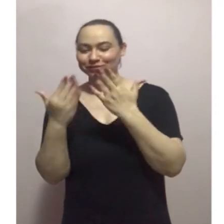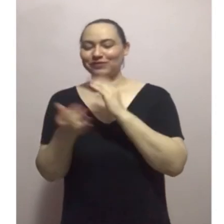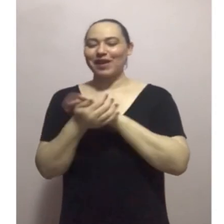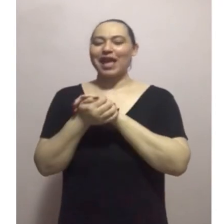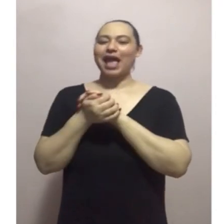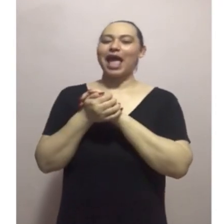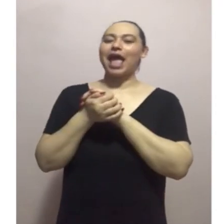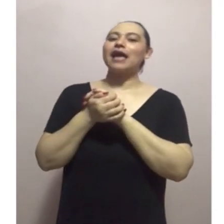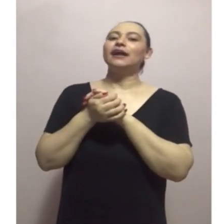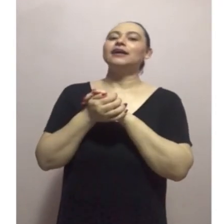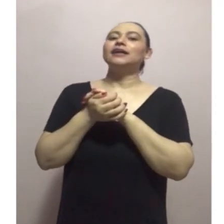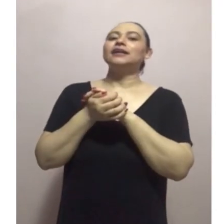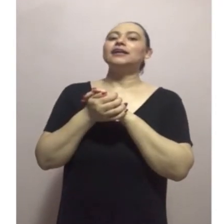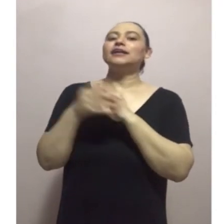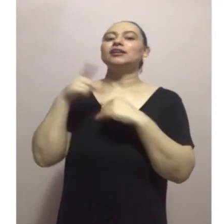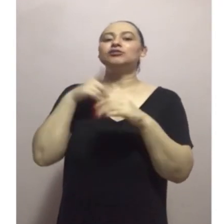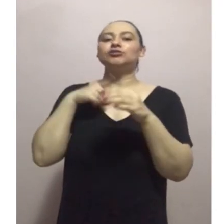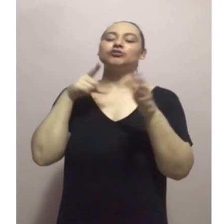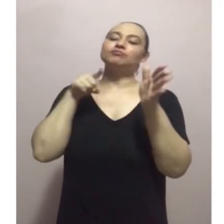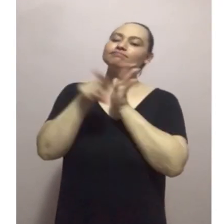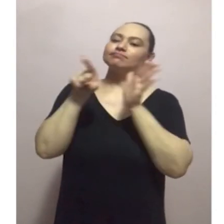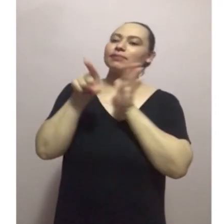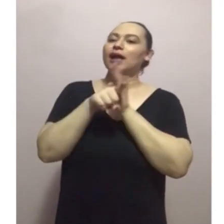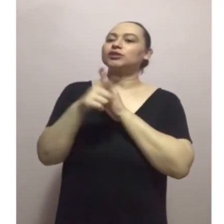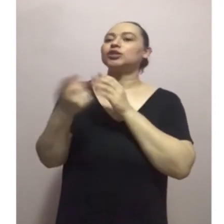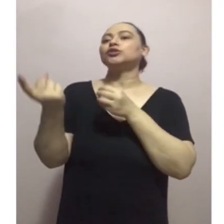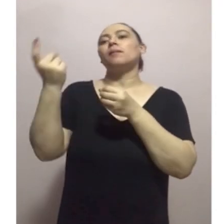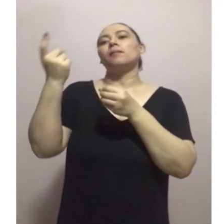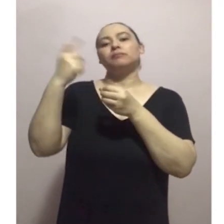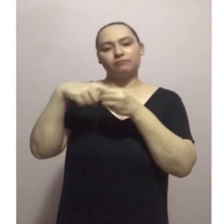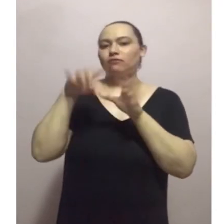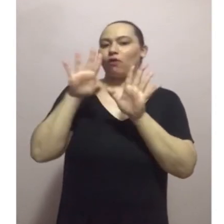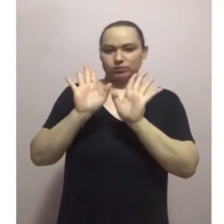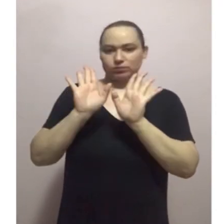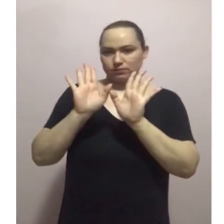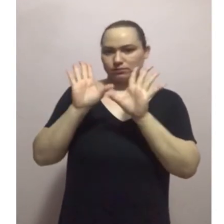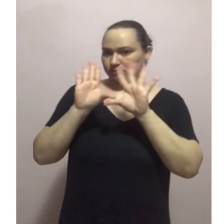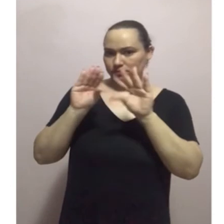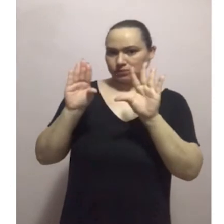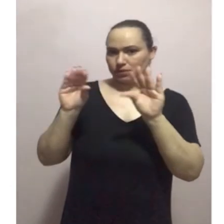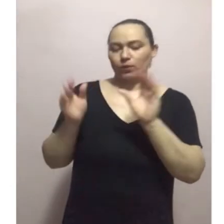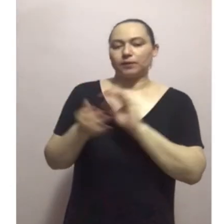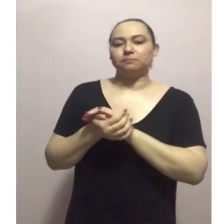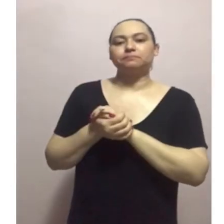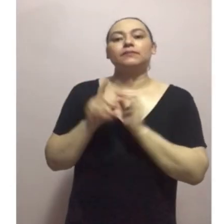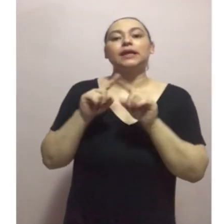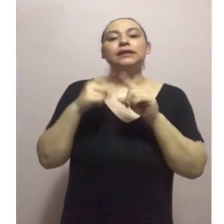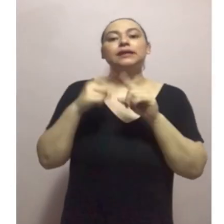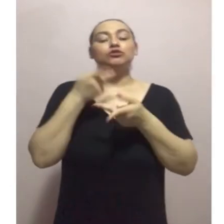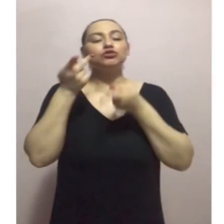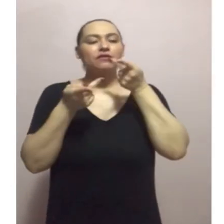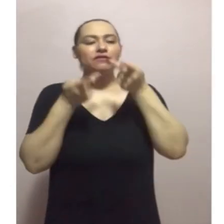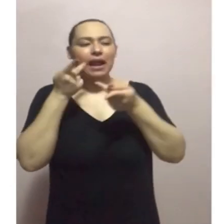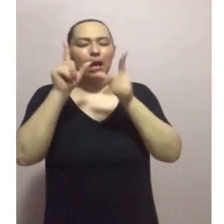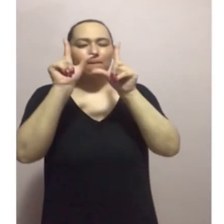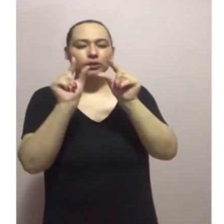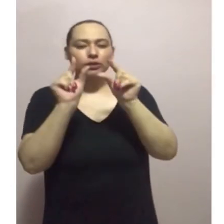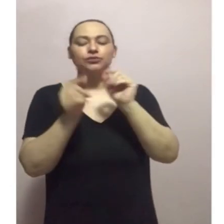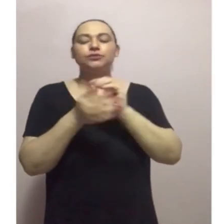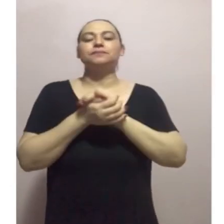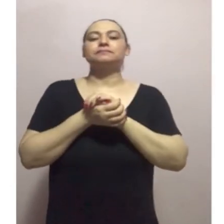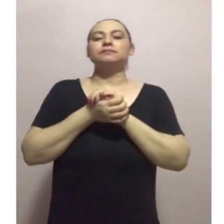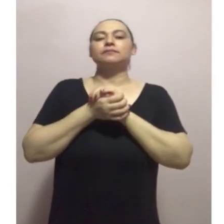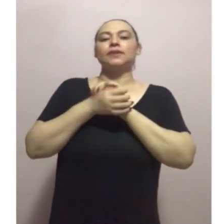e tiver mais perguntas, então, a gente pode cair e voltar, tá. Déia. Só para a gente também falar um pouquinho disso,